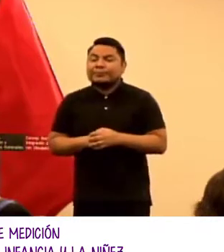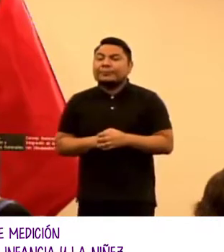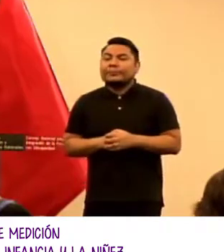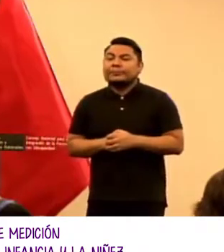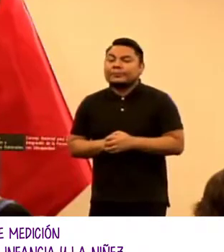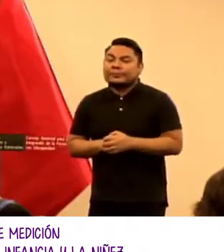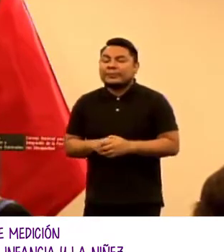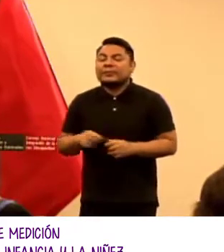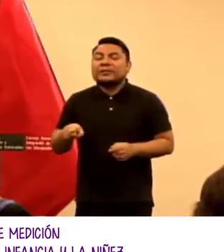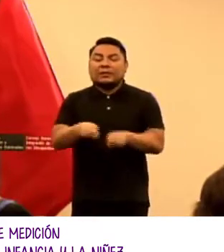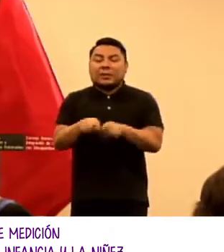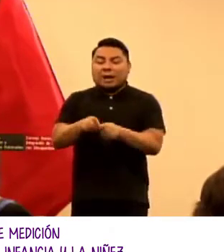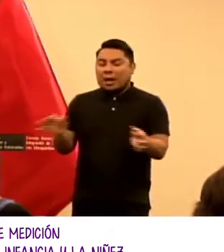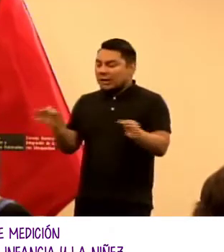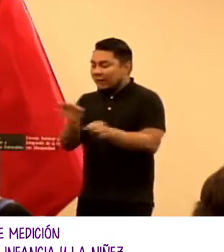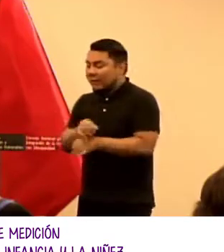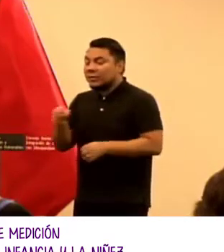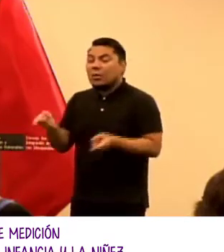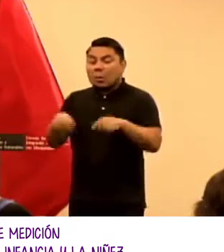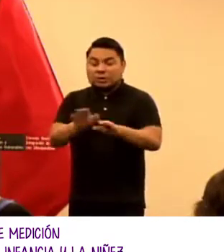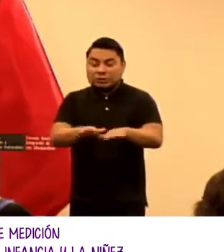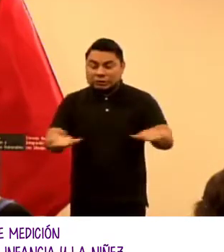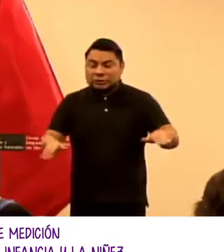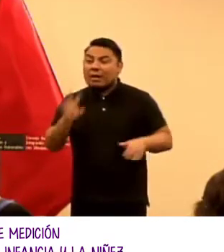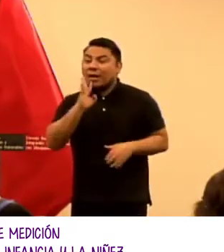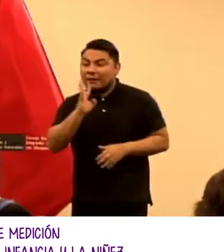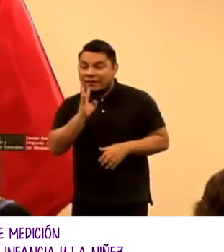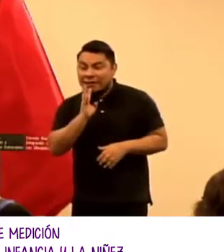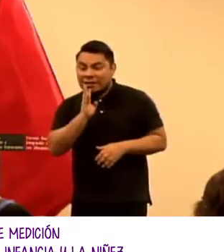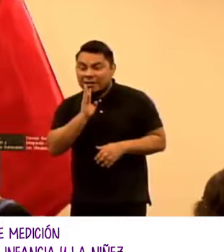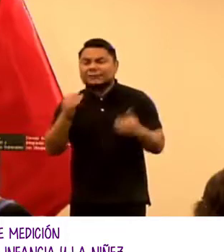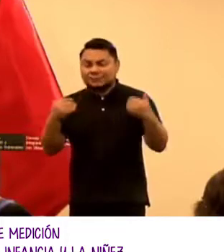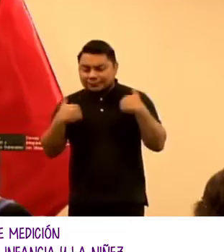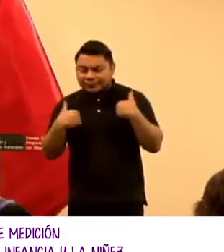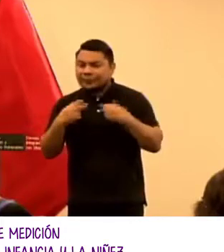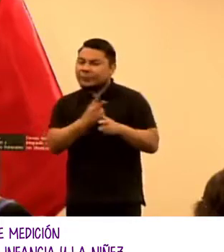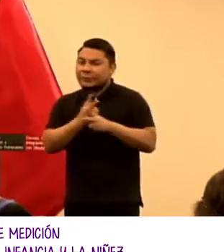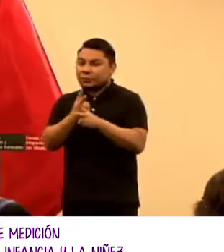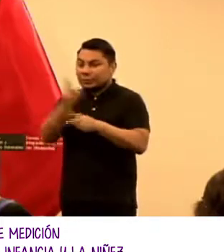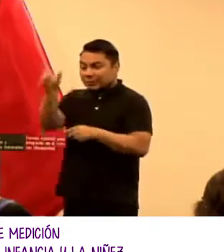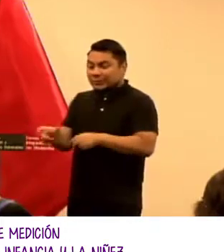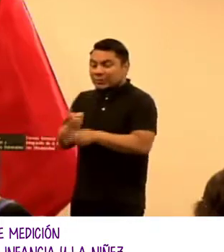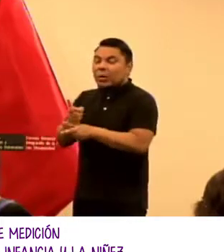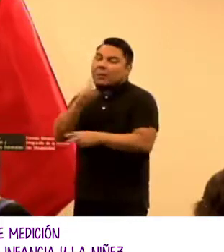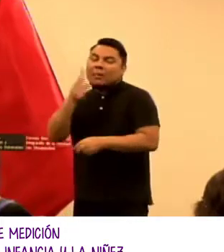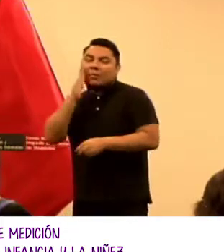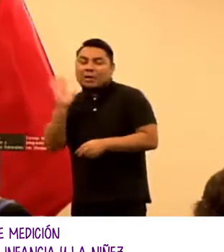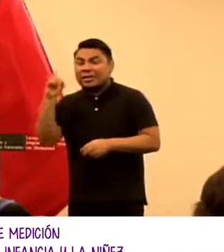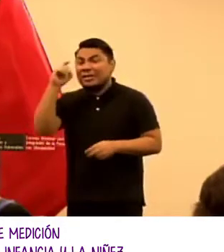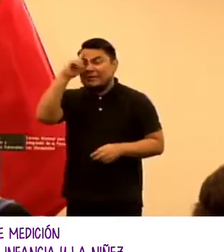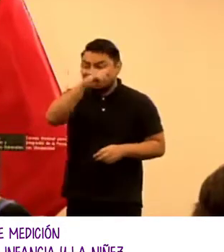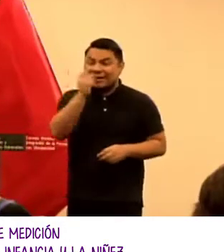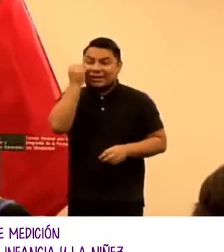principal, y al revés, si cuando el niño o la niña habla, tiene el cuidador, el padre o la madre